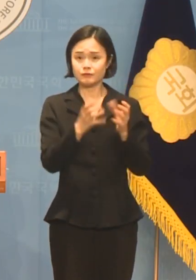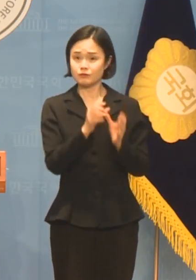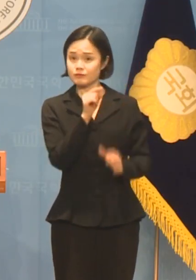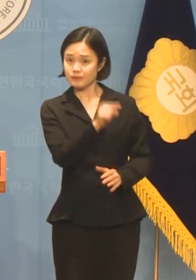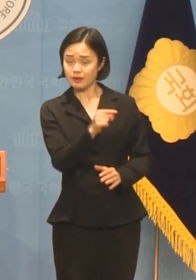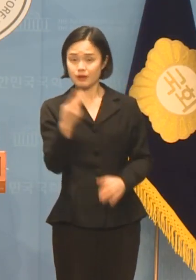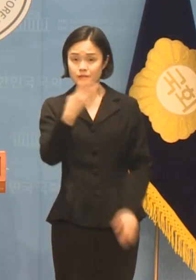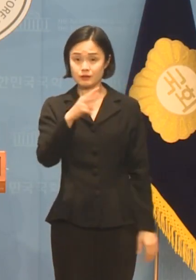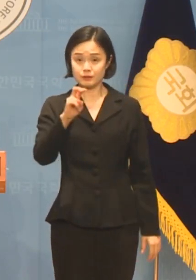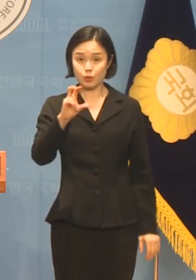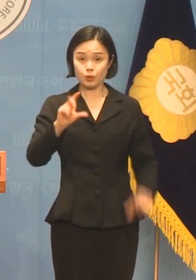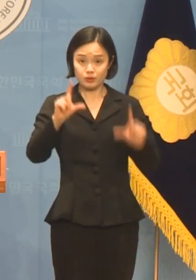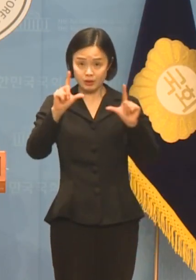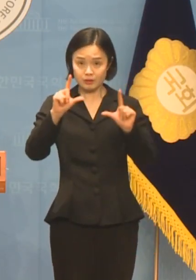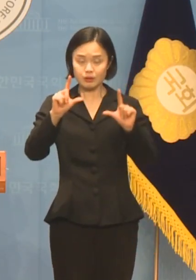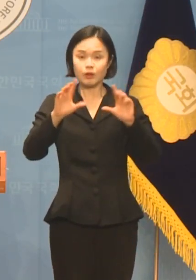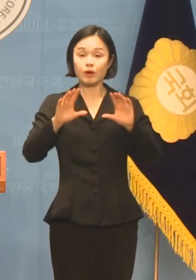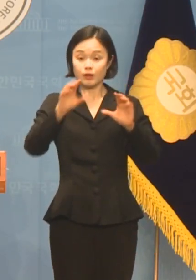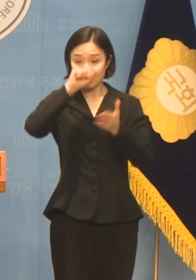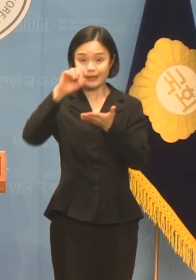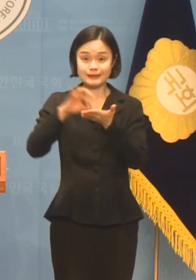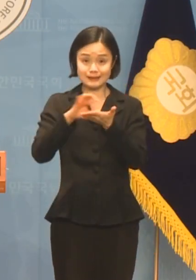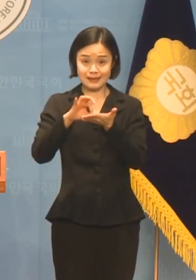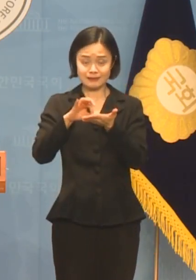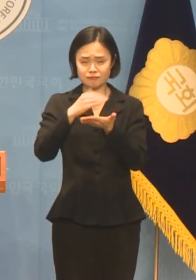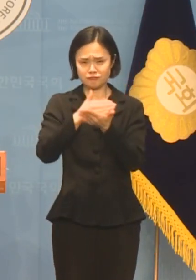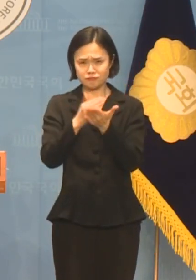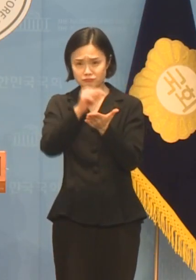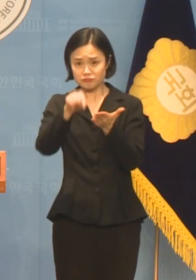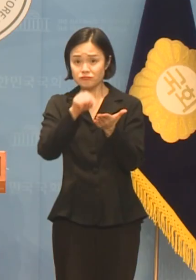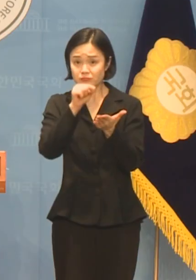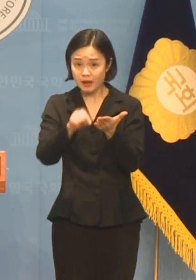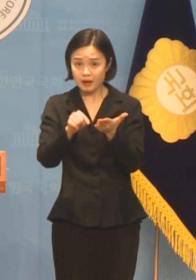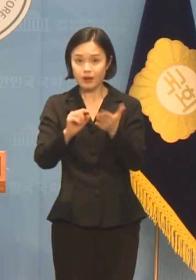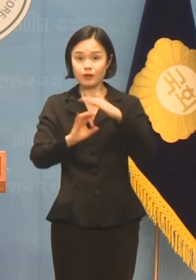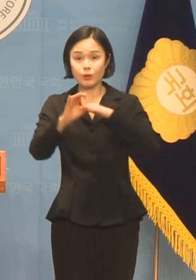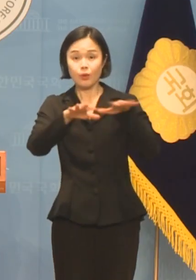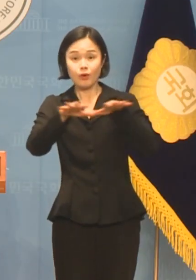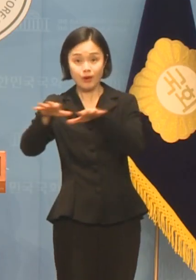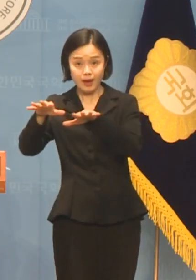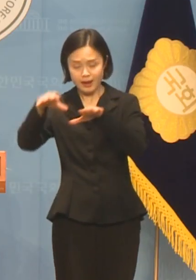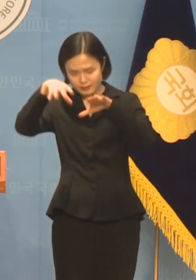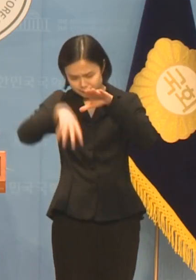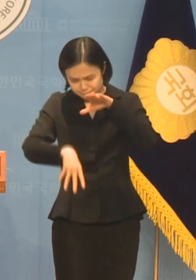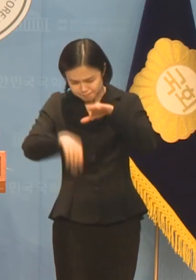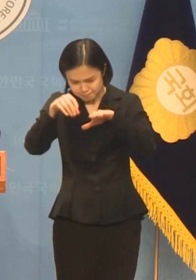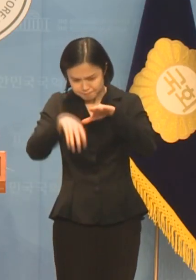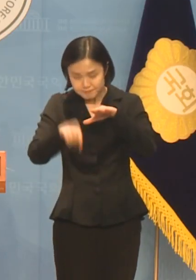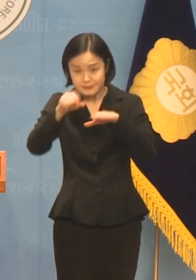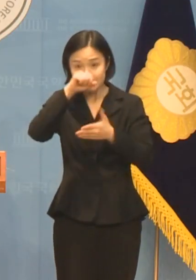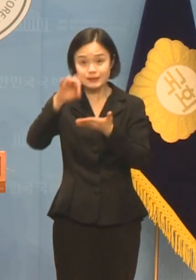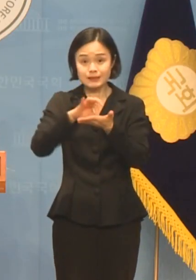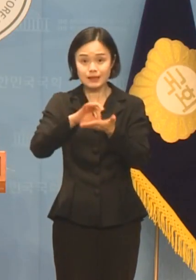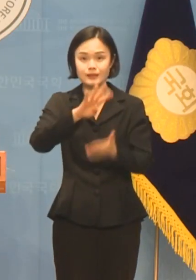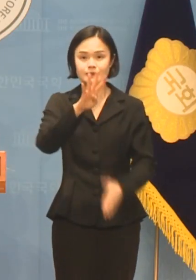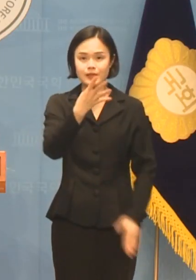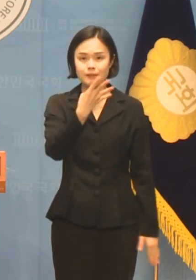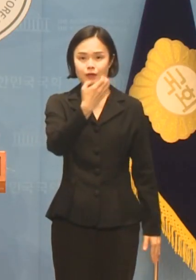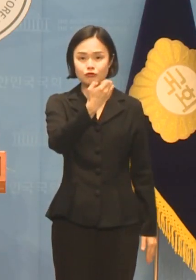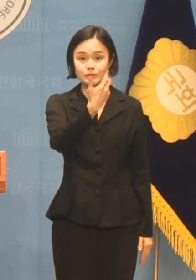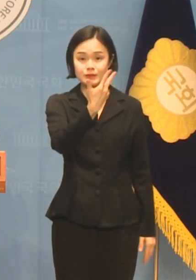올해 예산에서 동해 심해가스전 개발 예산 497억 원을 전액